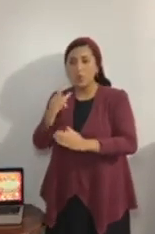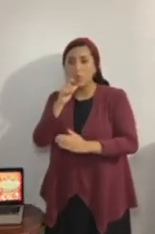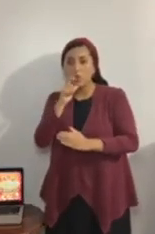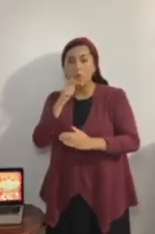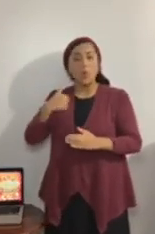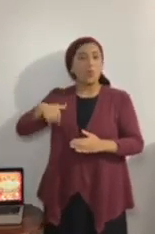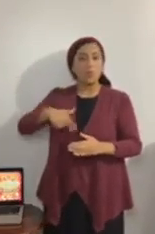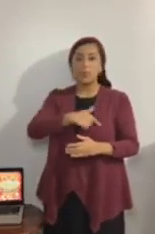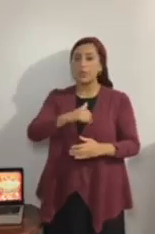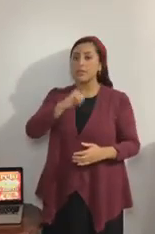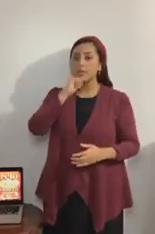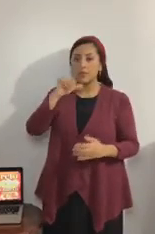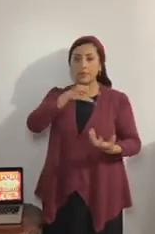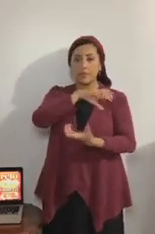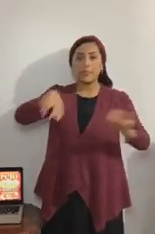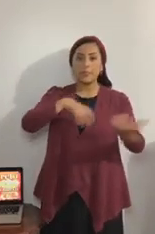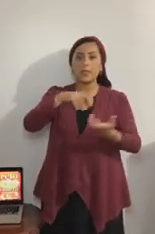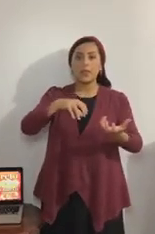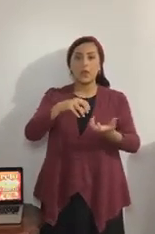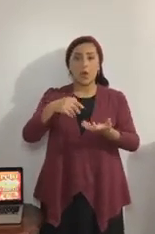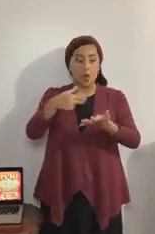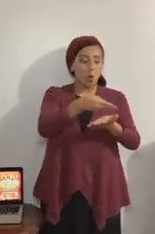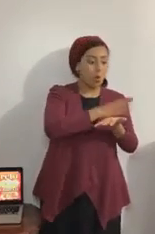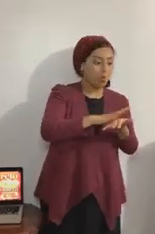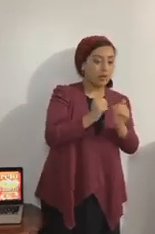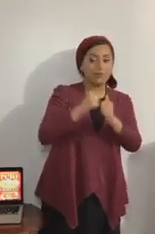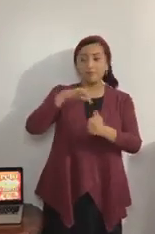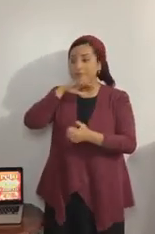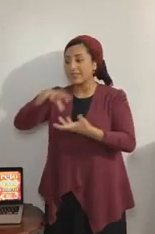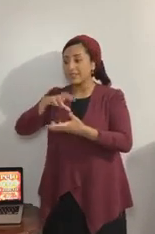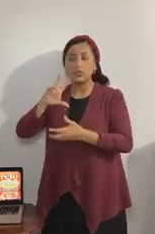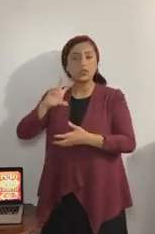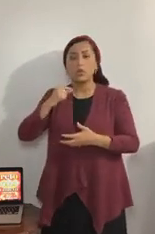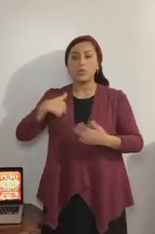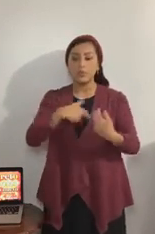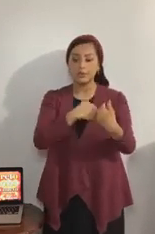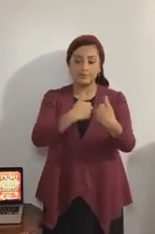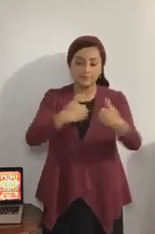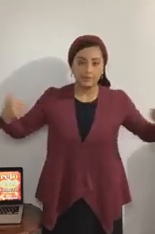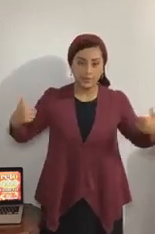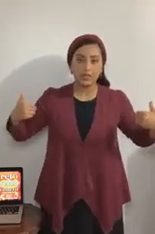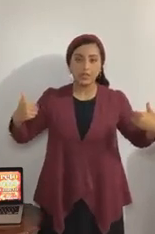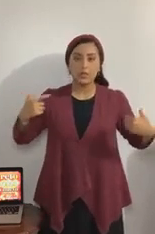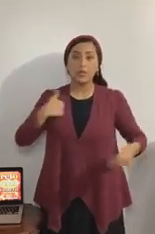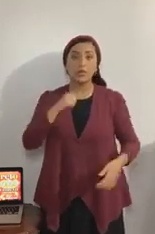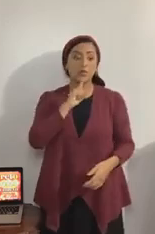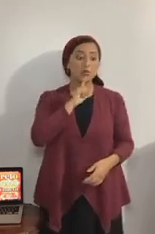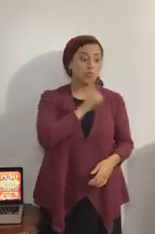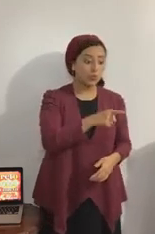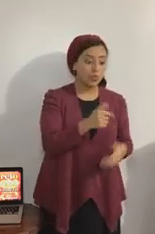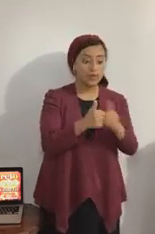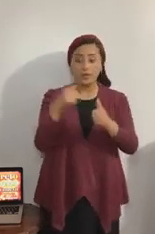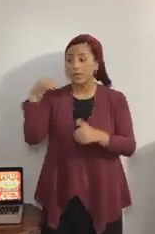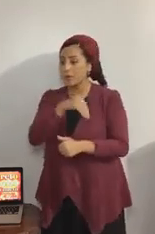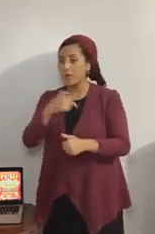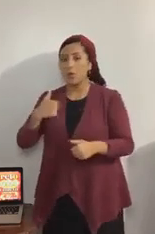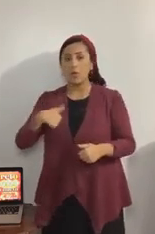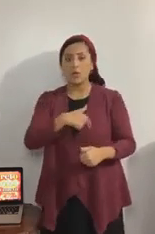lo kadosh con lo mundano. Los que no aceptamos mezclar la verdad con la mentira. No lo aceptamos de ninguna